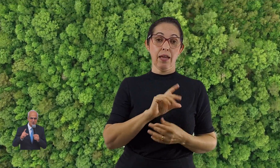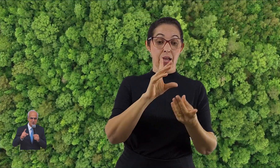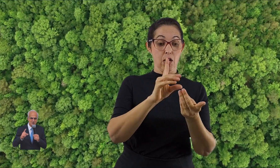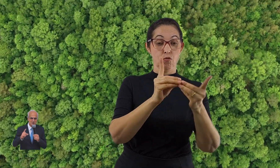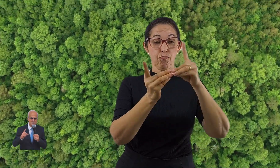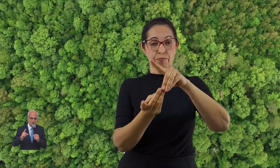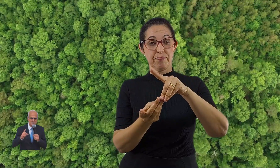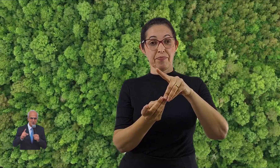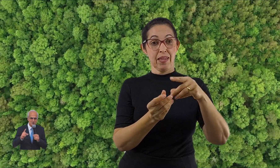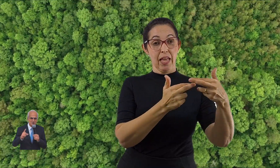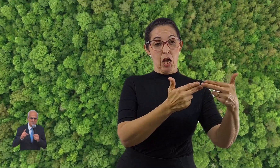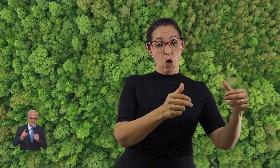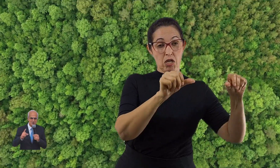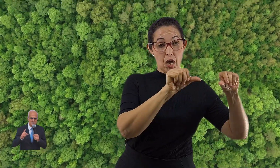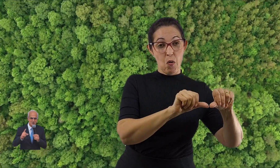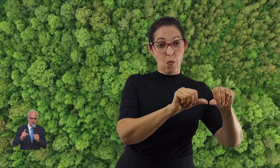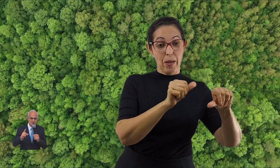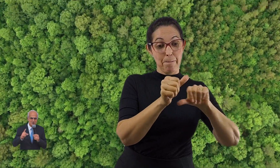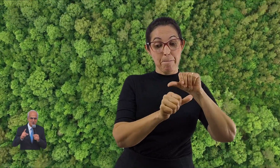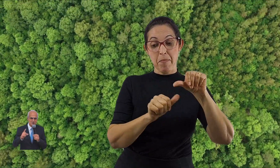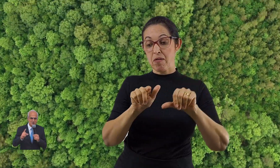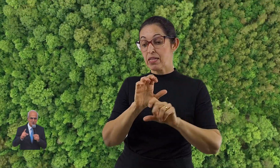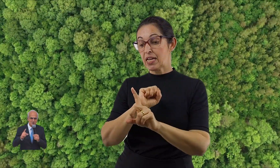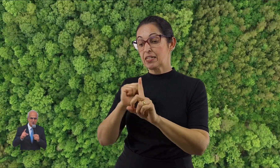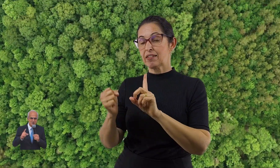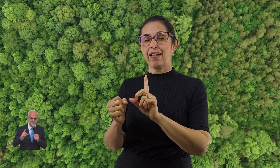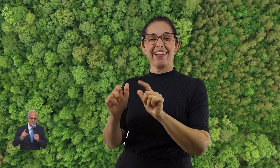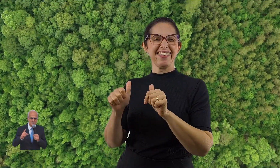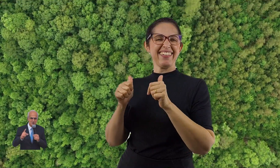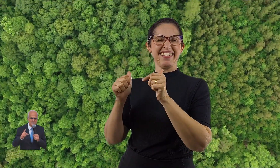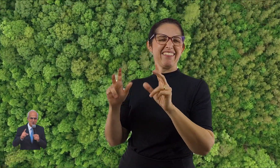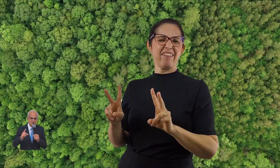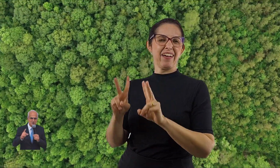não presta passa a ter valor para a sociedade de hoje, para o mundo de hoje, e às vezes para muito